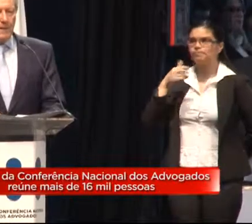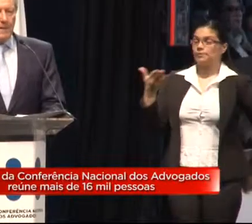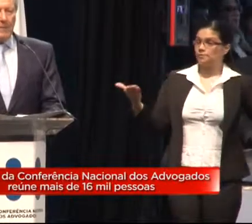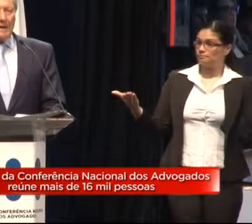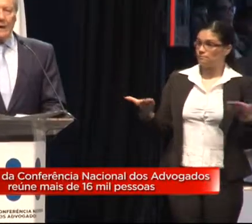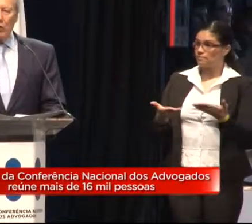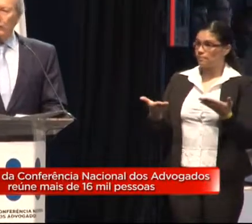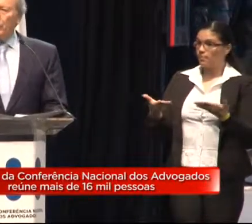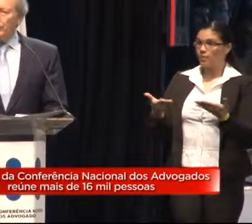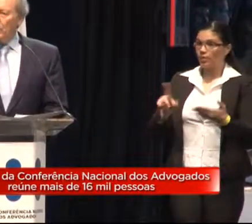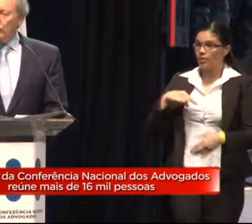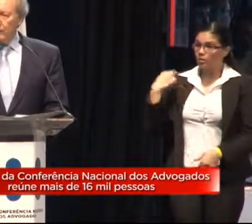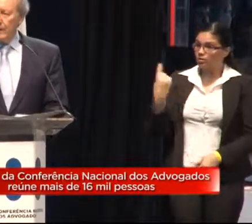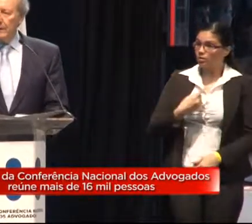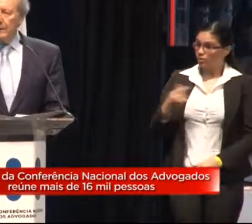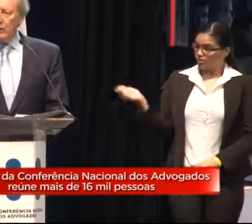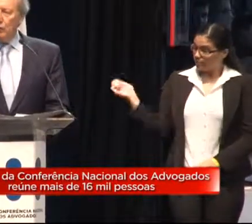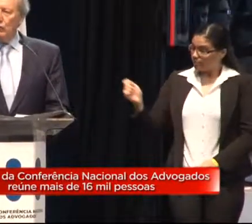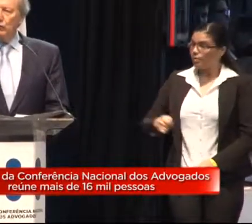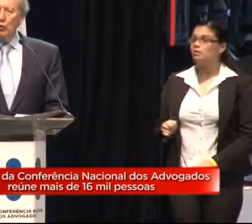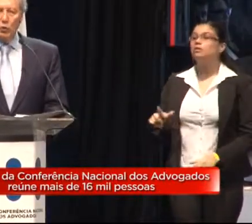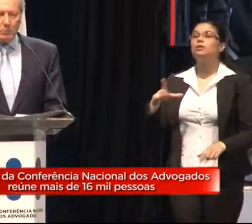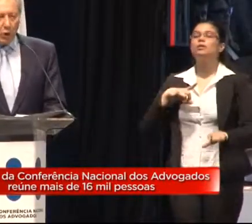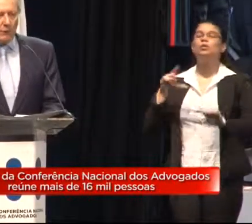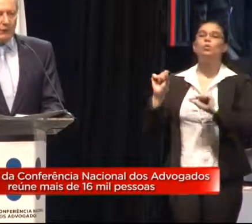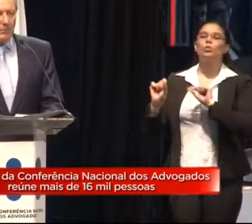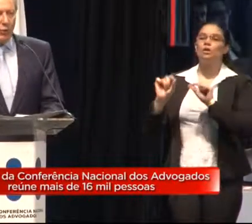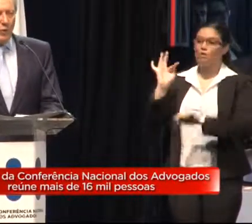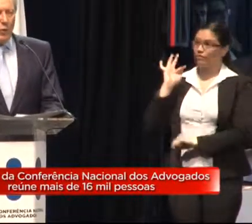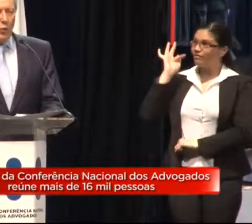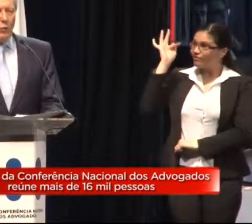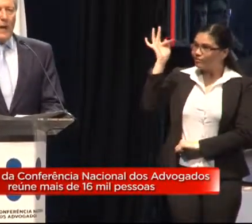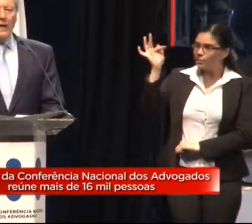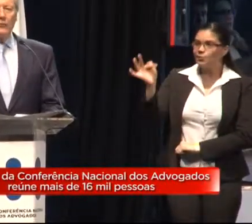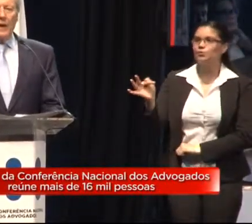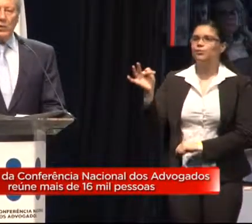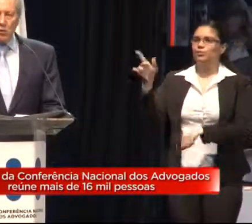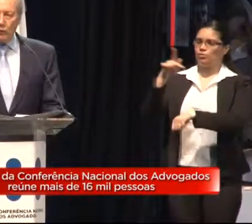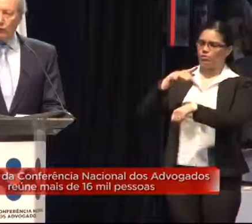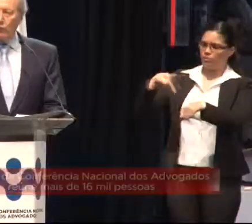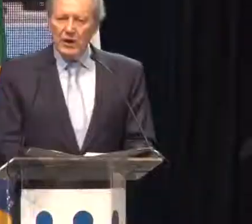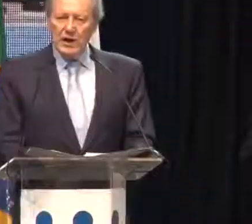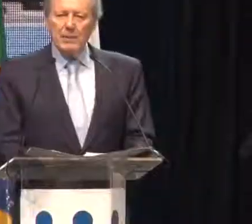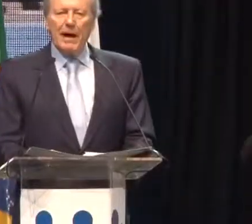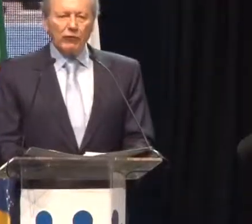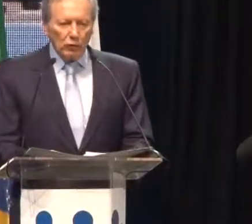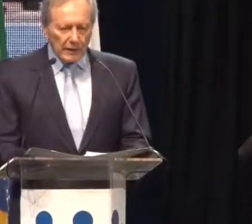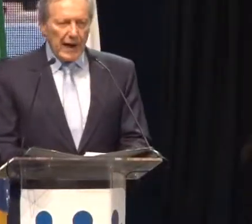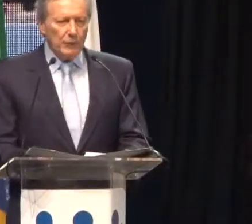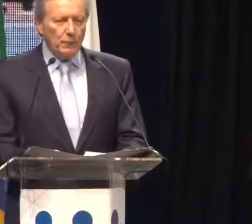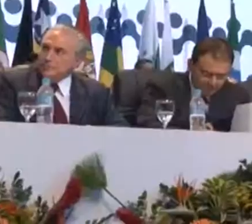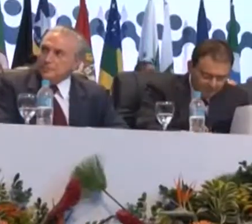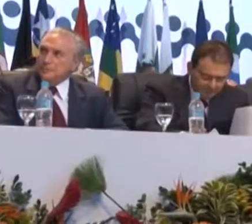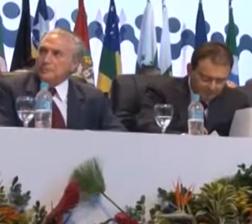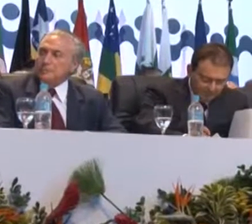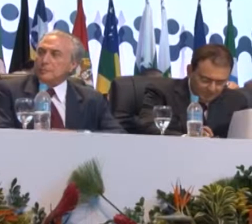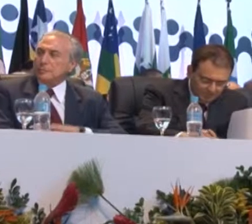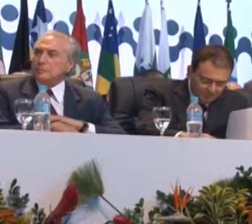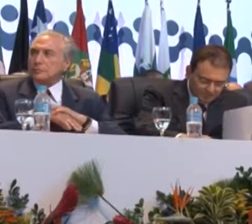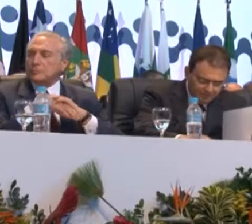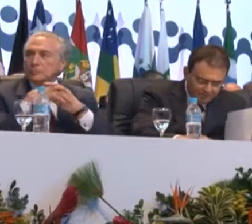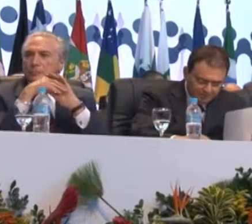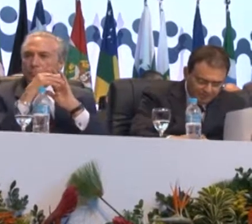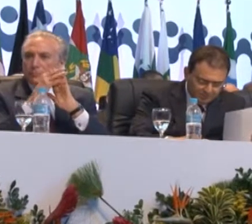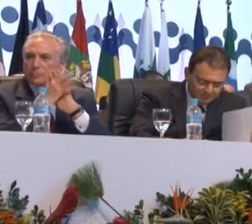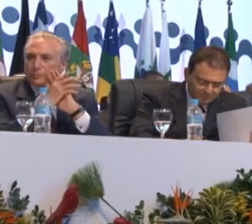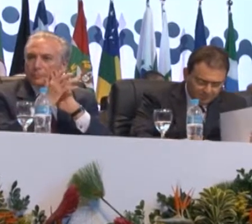altura para que nós possamos ter, num futuro próximo, um país mais justo e mais solidário. O vice-presidente